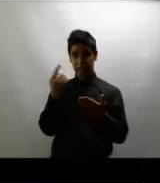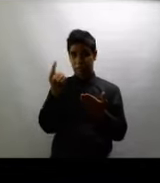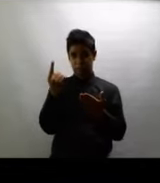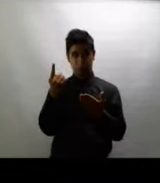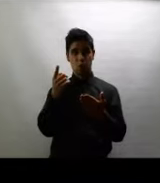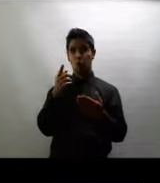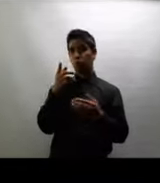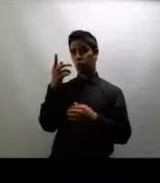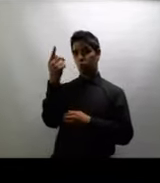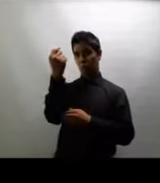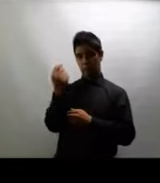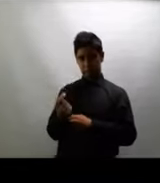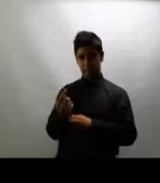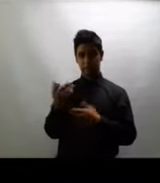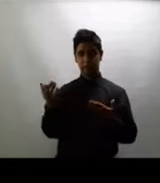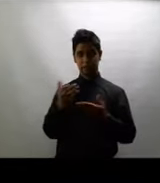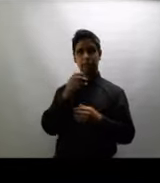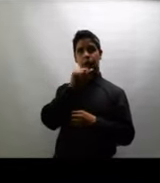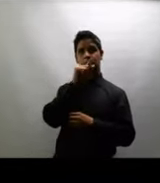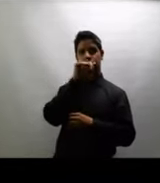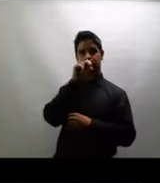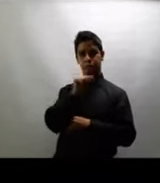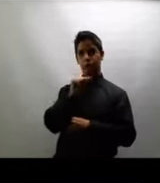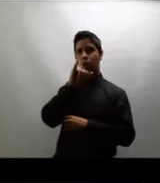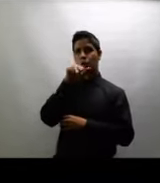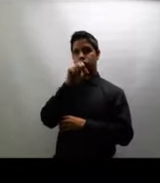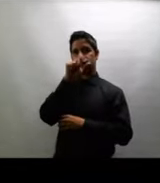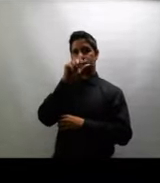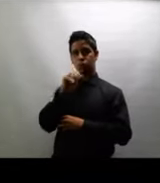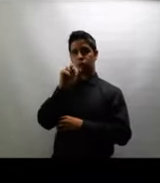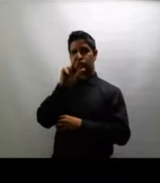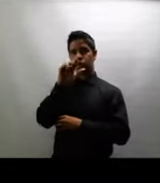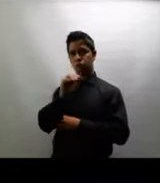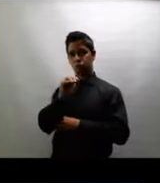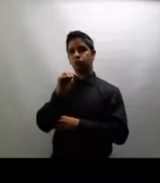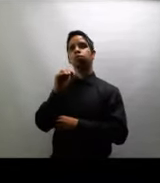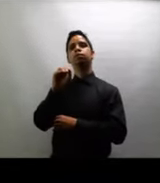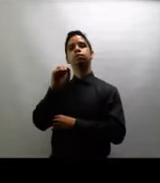Ajá. Adriana Pantoja, Javier Ortiz y José Lo Arroyo, este que les habrá